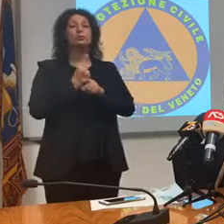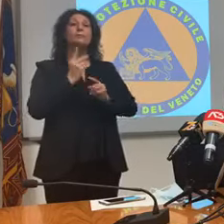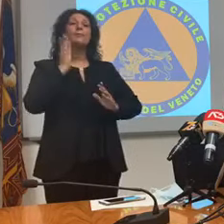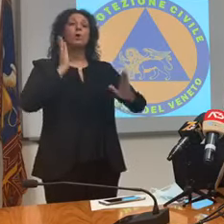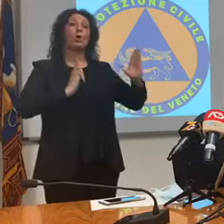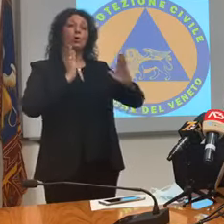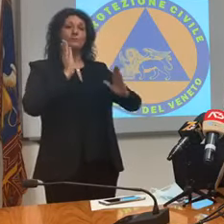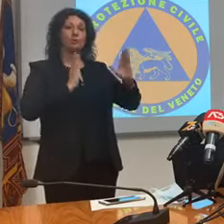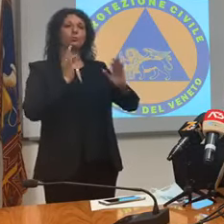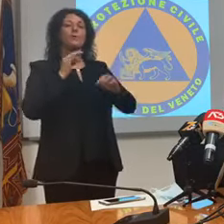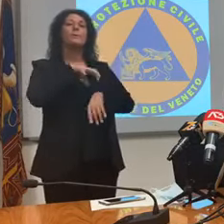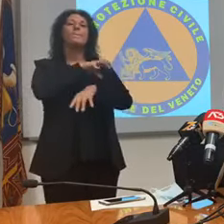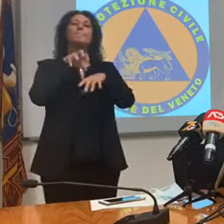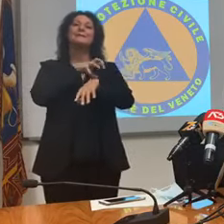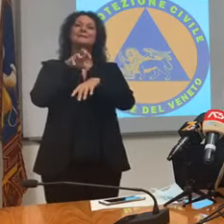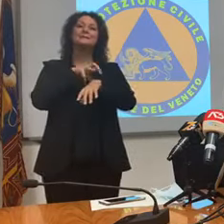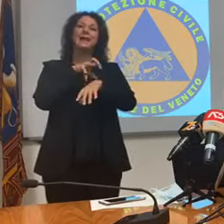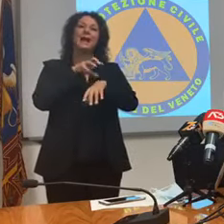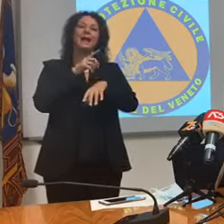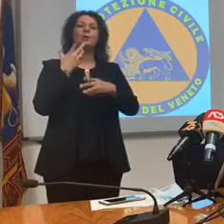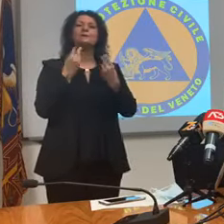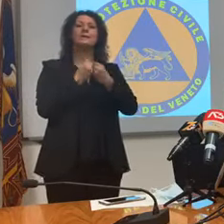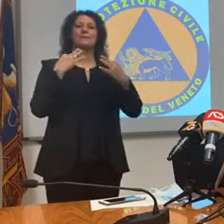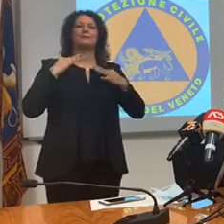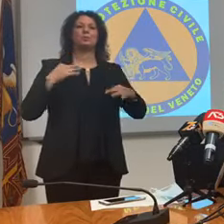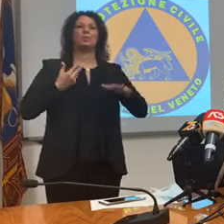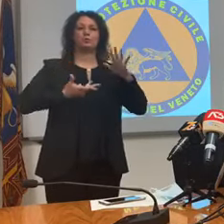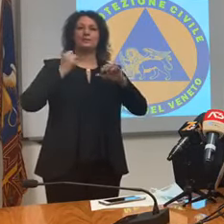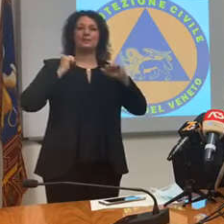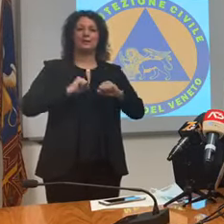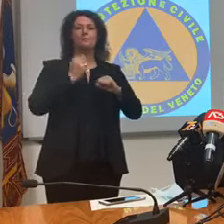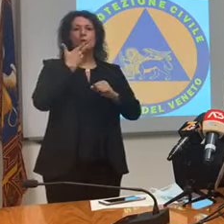livello di ministero, a livello appunto di Istituto Superiore di Sanità, per chiarire bene anche questa